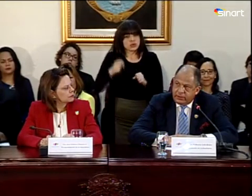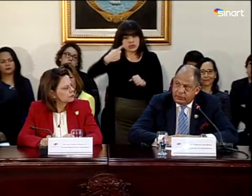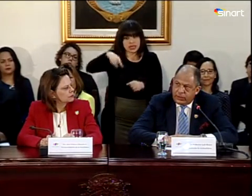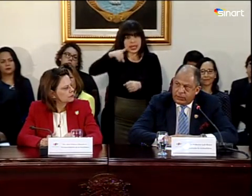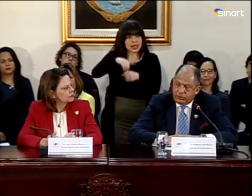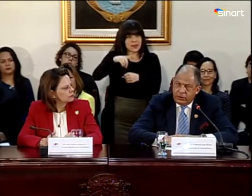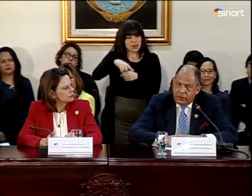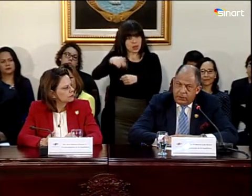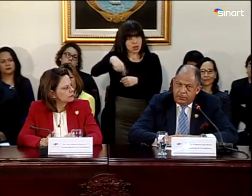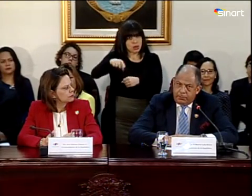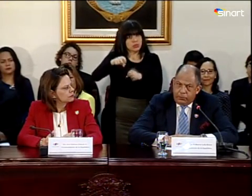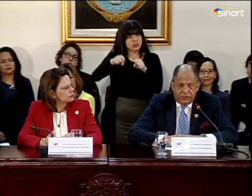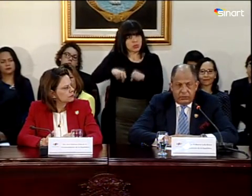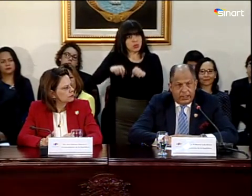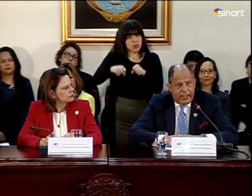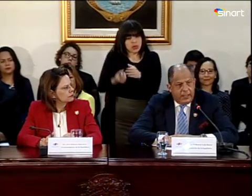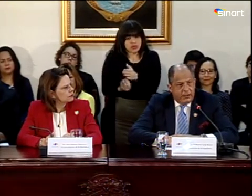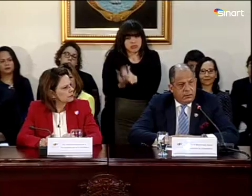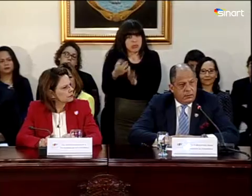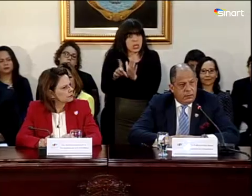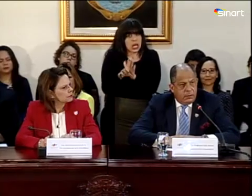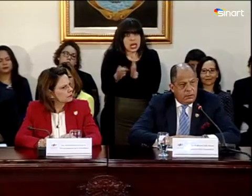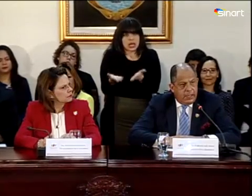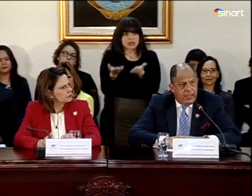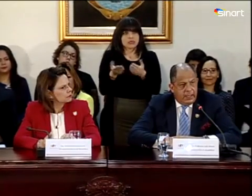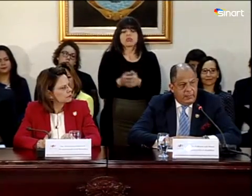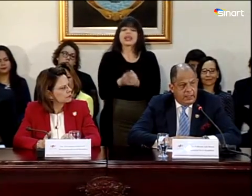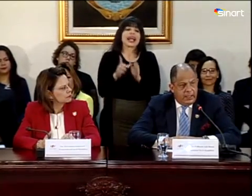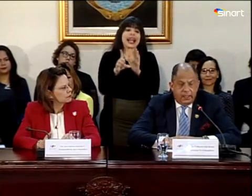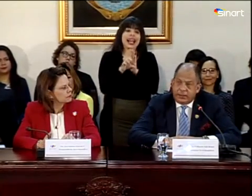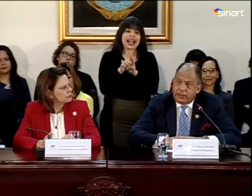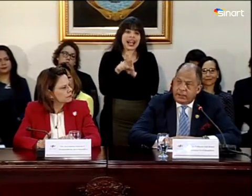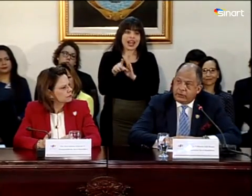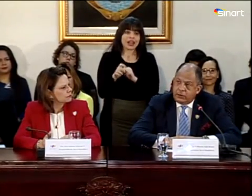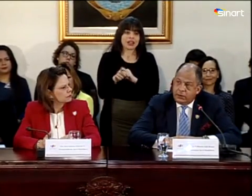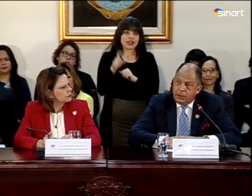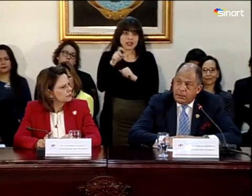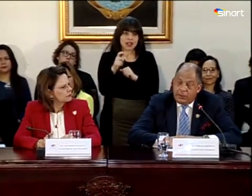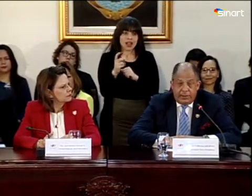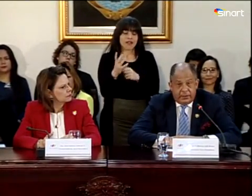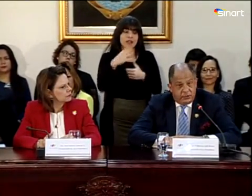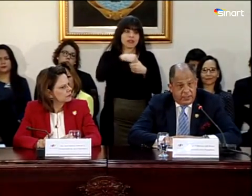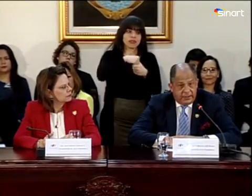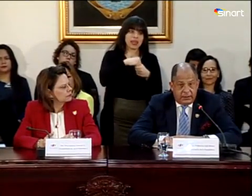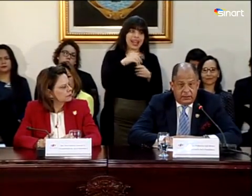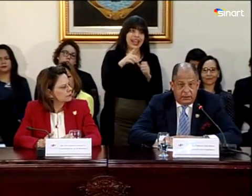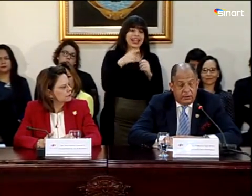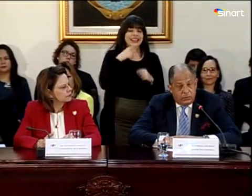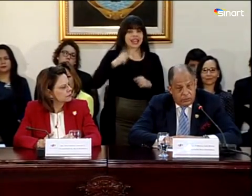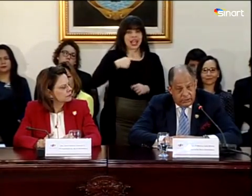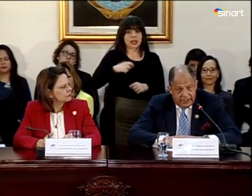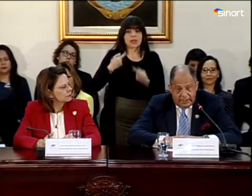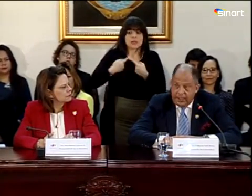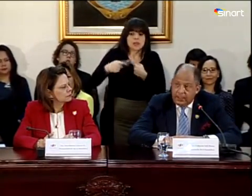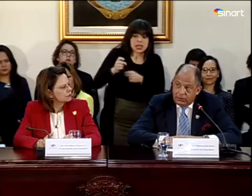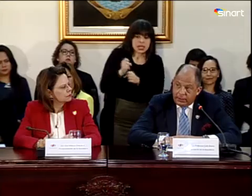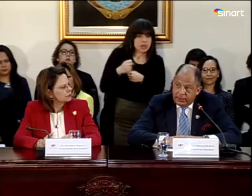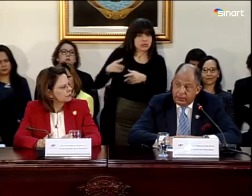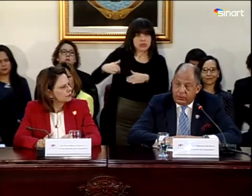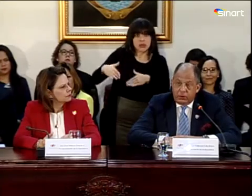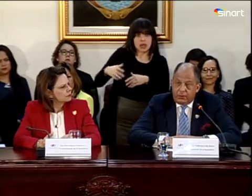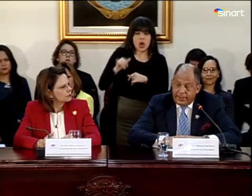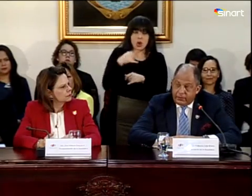y señores diputados produzcan una ley que invalide este decreto, pero mientras lo hacen, y como lo señalé y